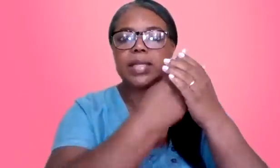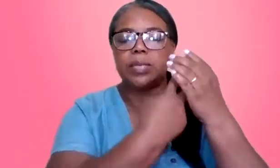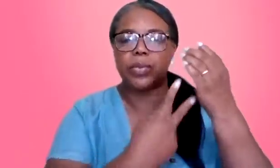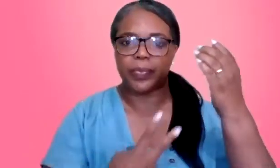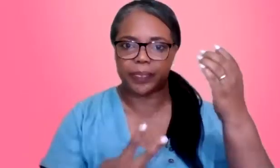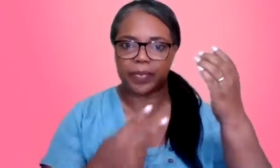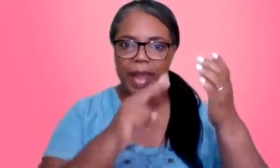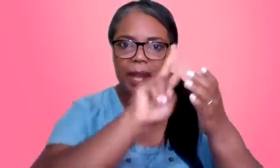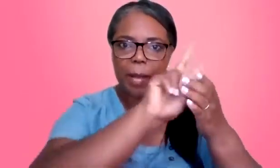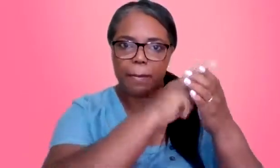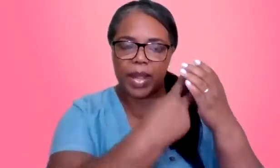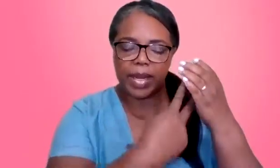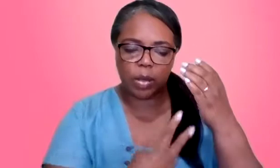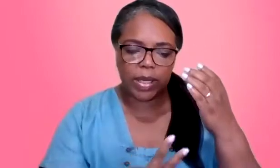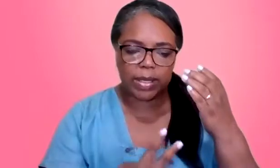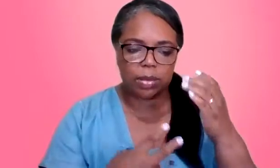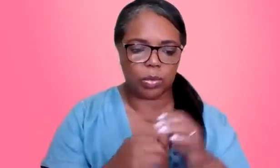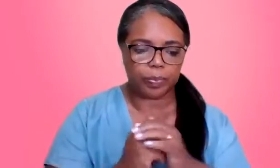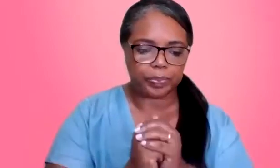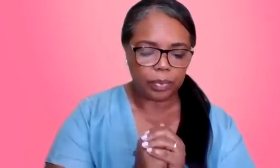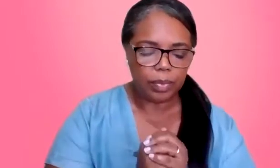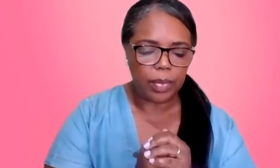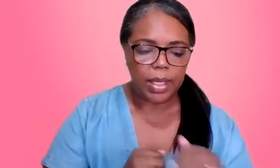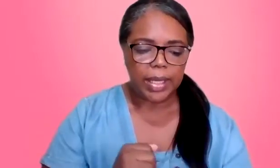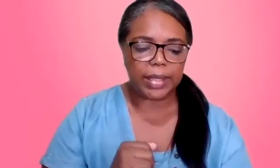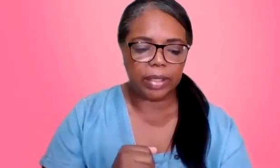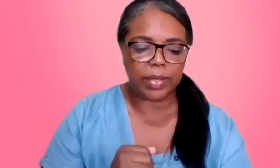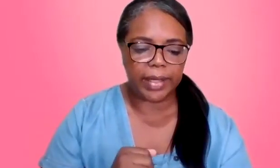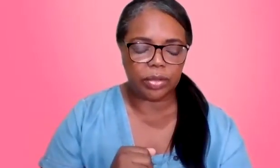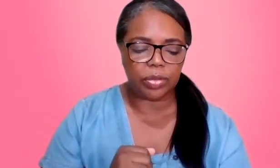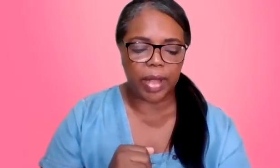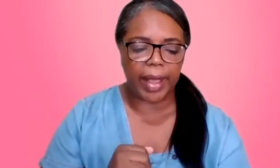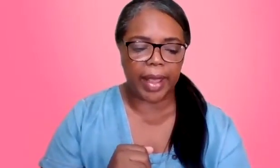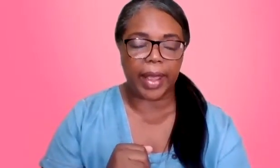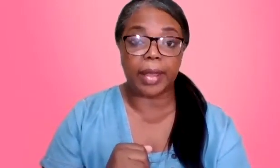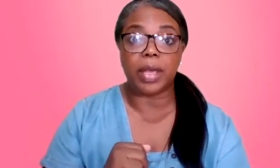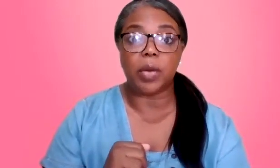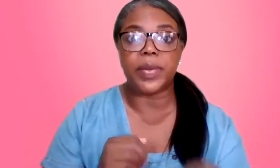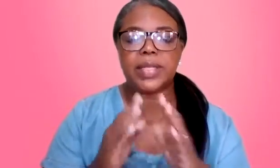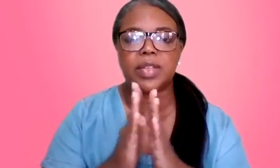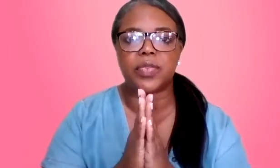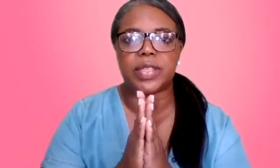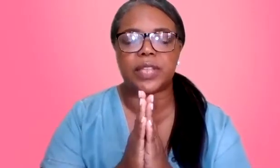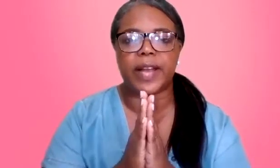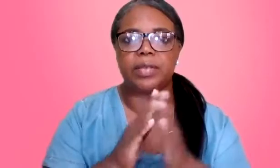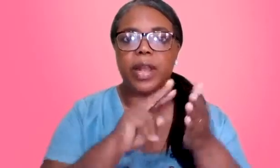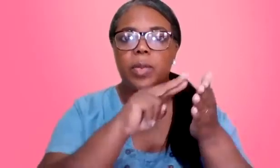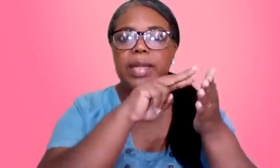bilinguismo, tá? Bilinguismo. Então, o que eu preciso que vocês façam? Dê uma lida